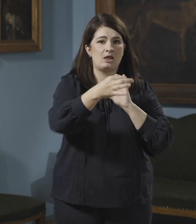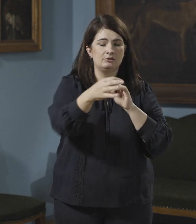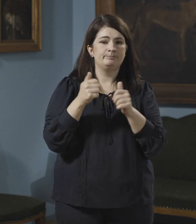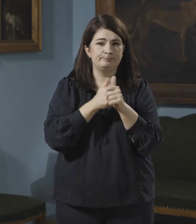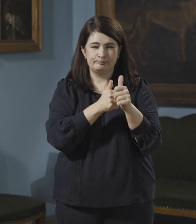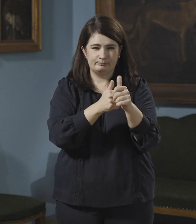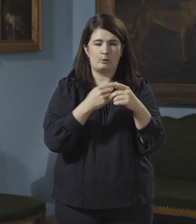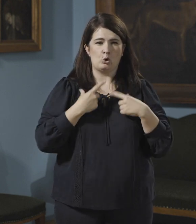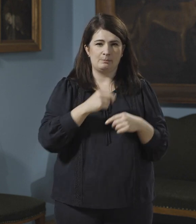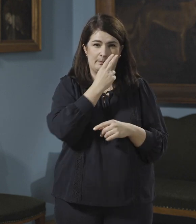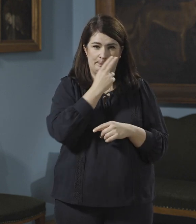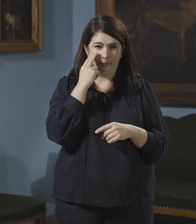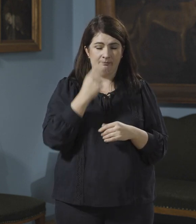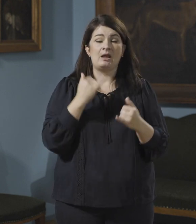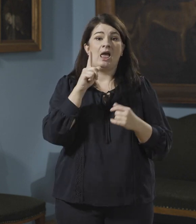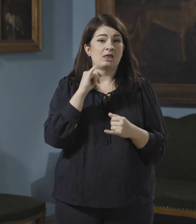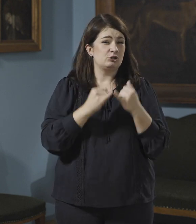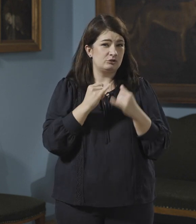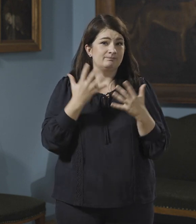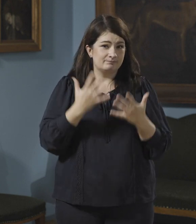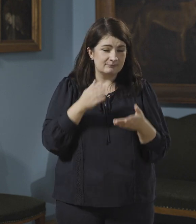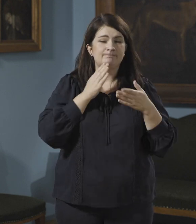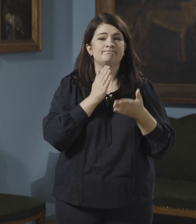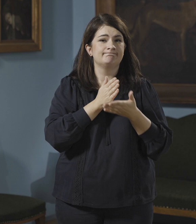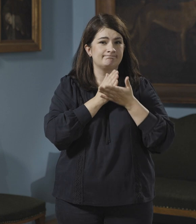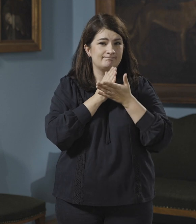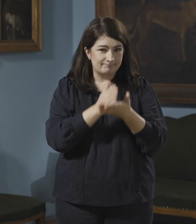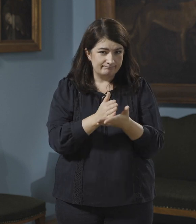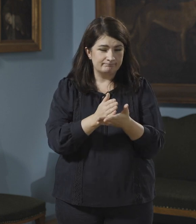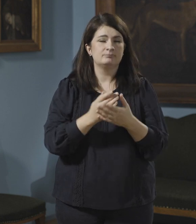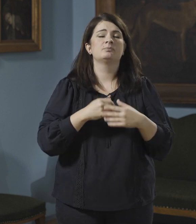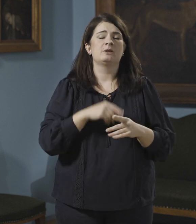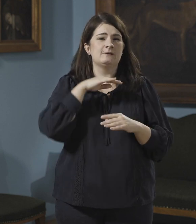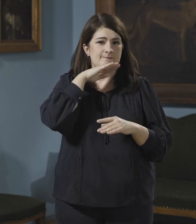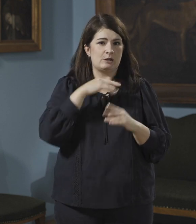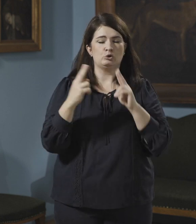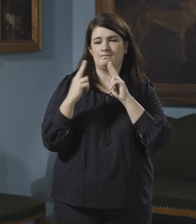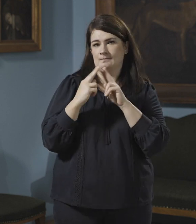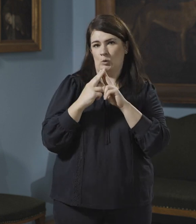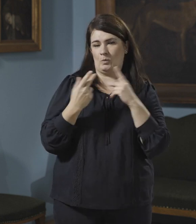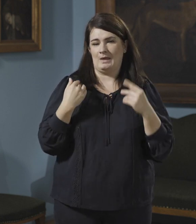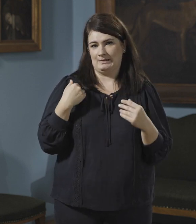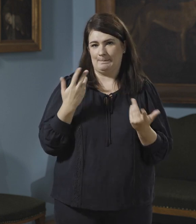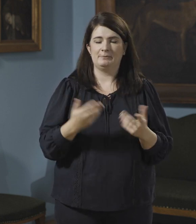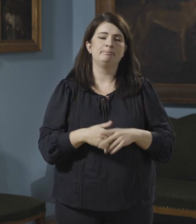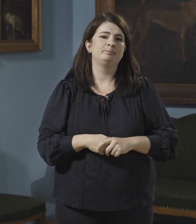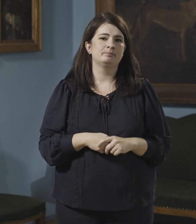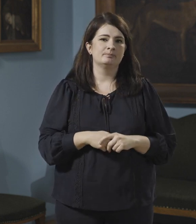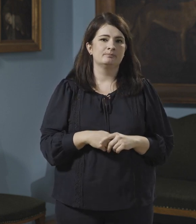Nie dysponujemy liniami naprowadzającymi dla osób z niepełnosprawnością wzroku, ale jeżeli potrzebujesz wsparcia, zapraszamy do